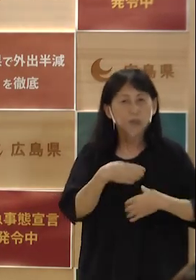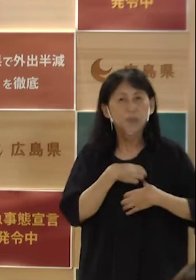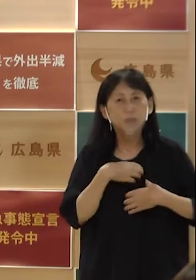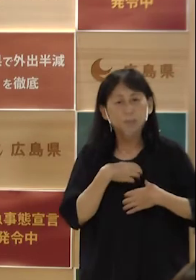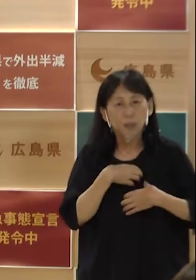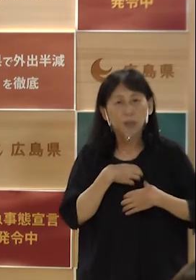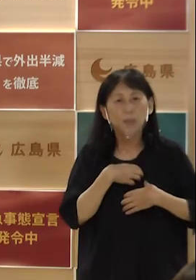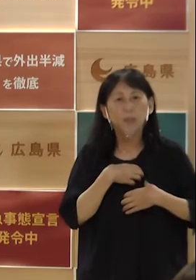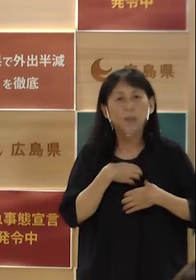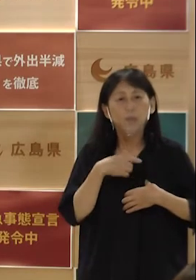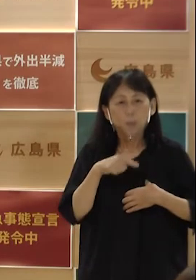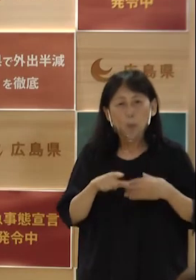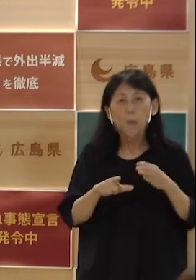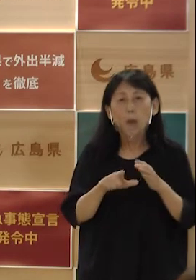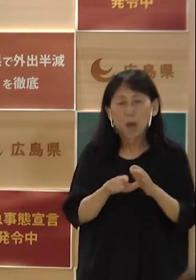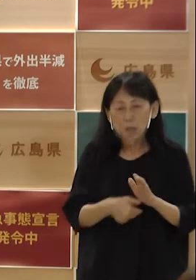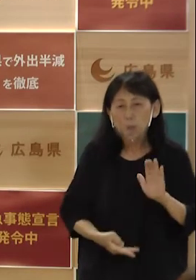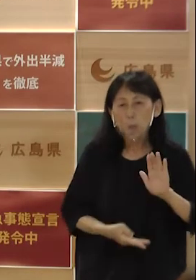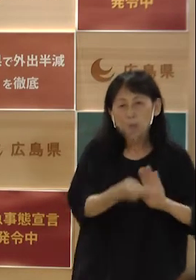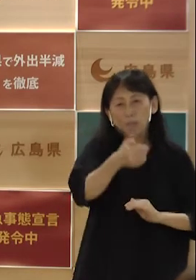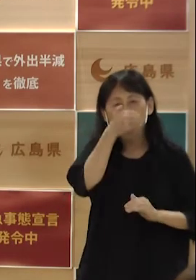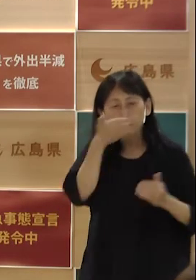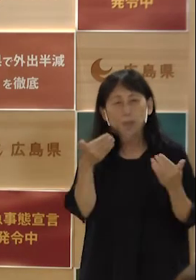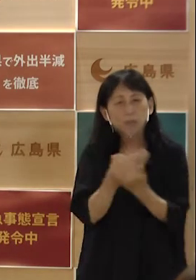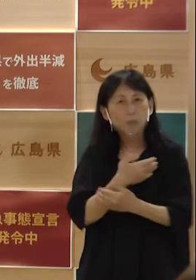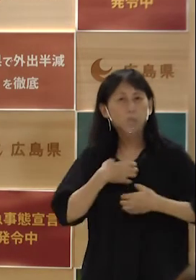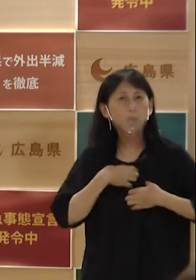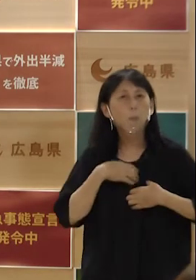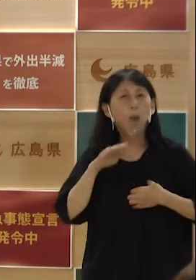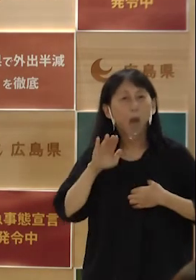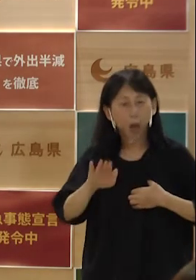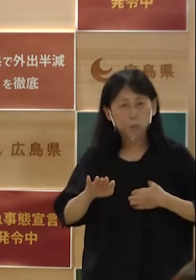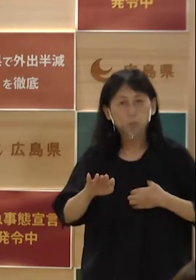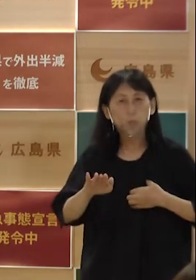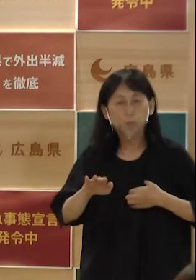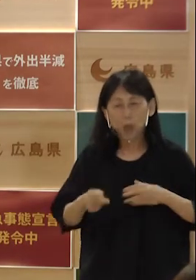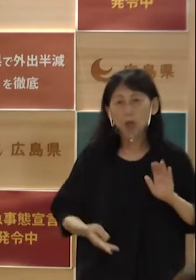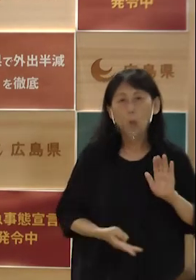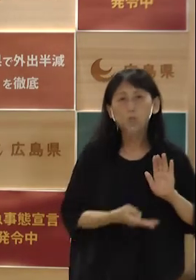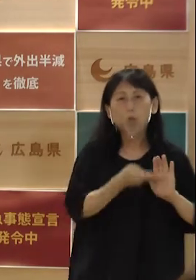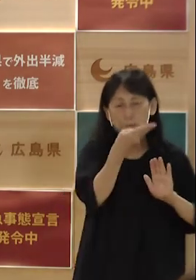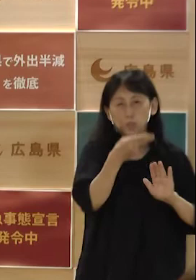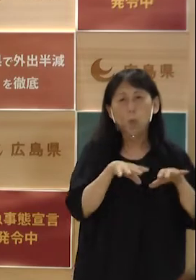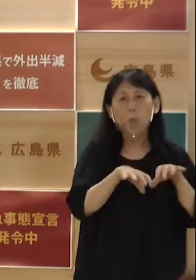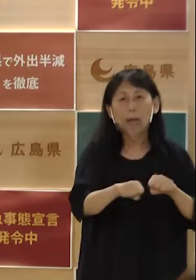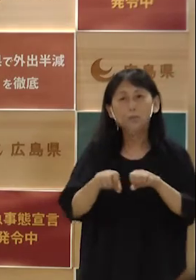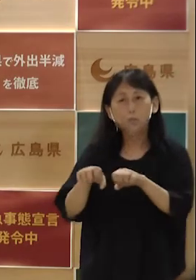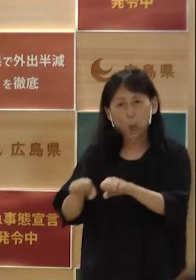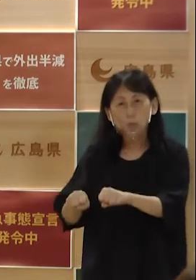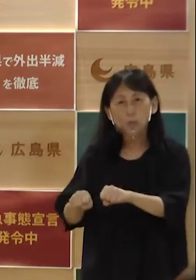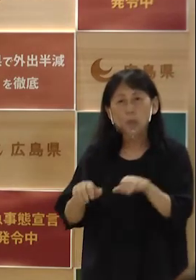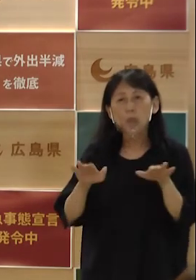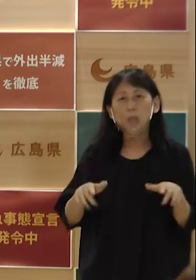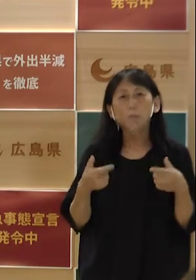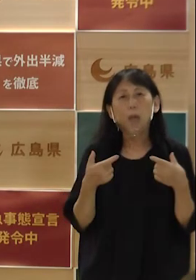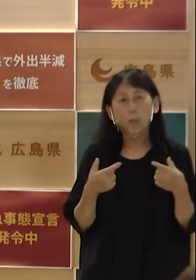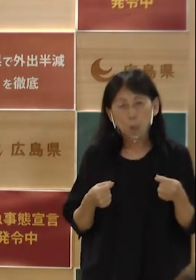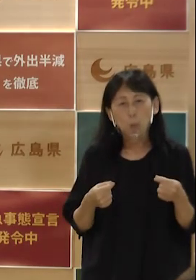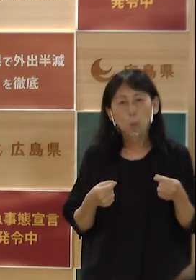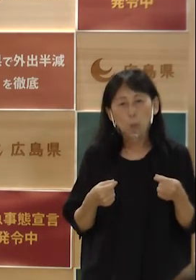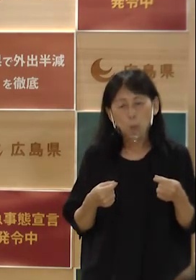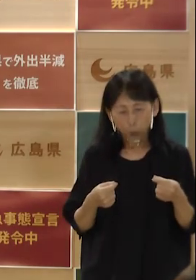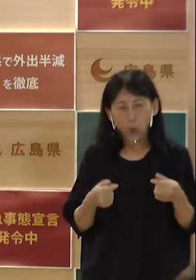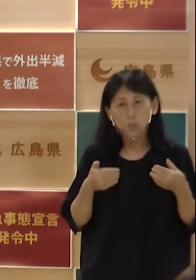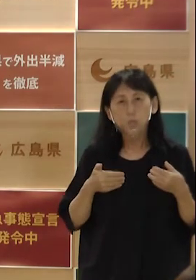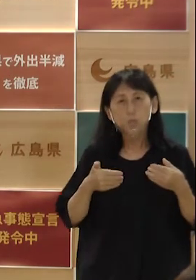所ができなくなる可能性というのは続きありますので、宿泊療養施設の確保を、現在も進めているというところ